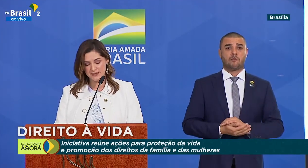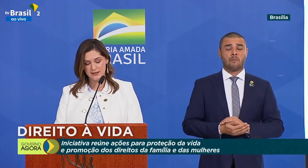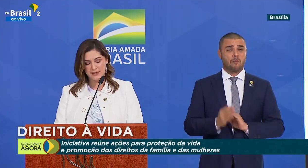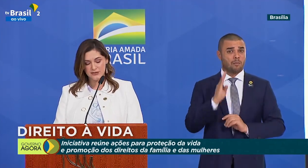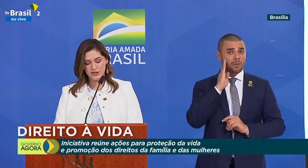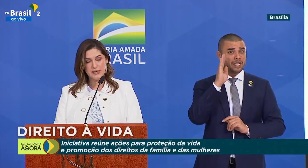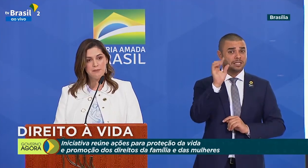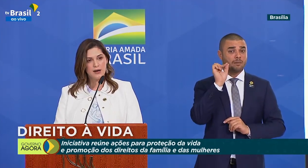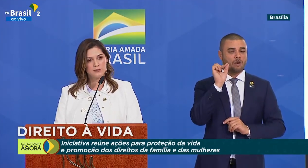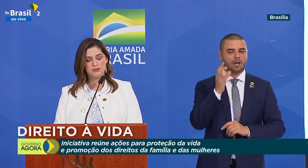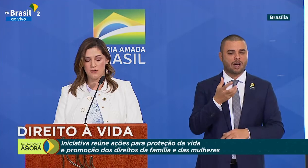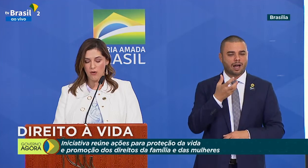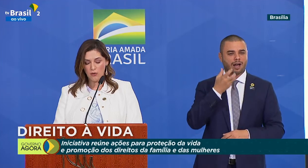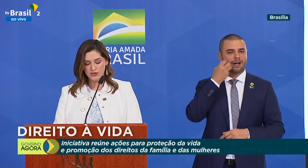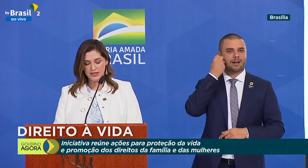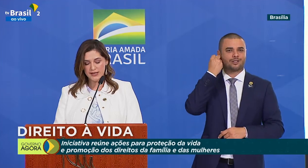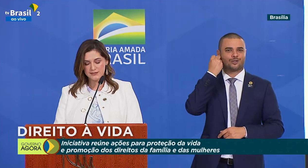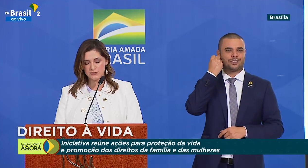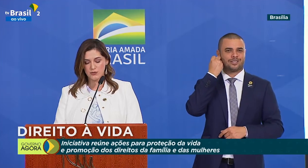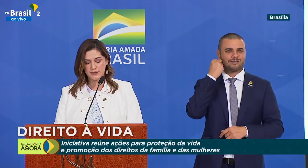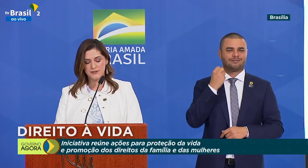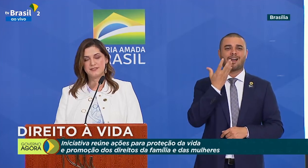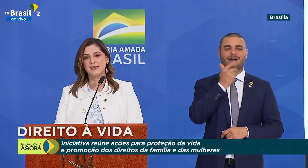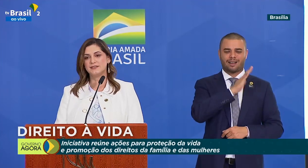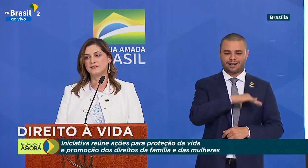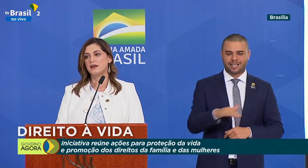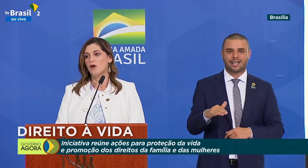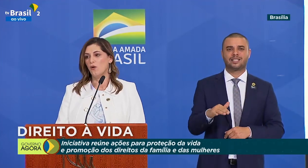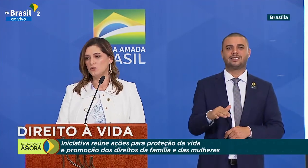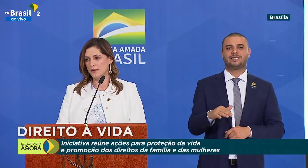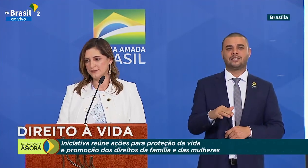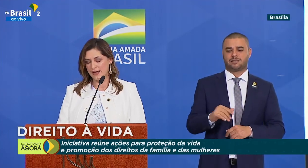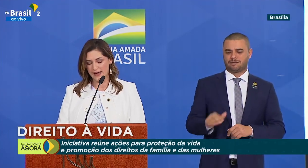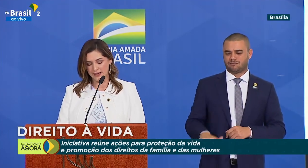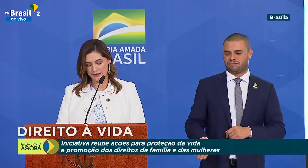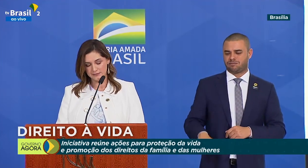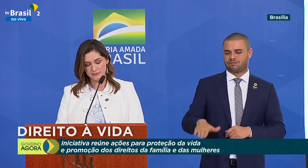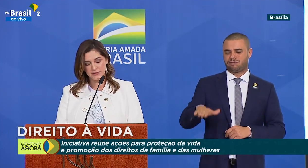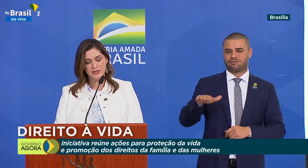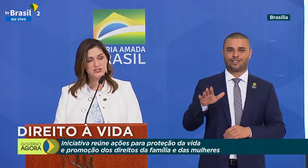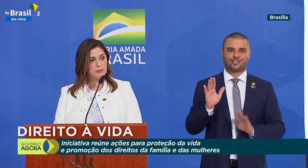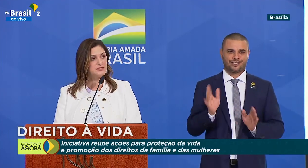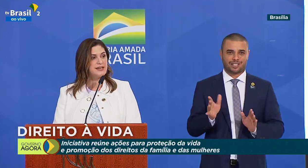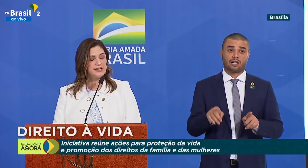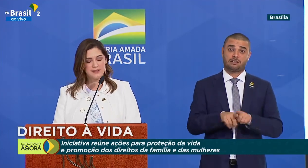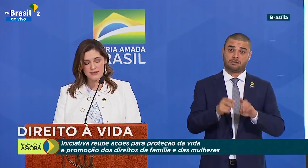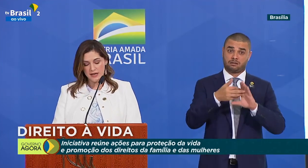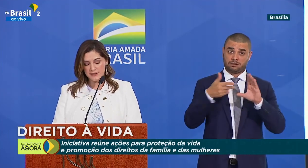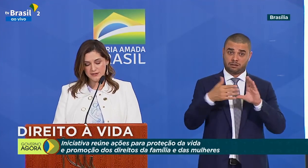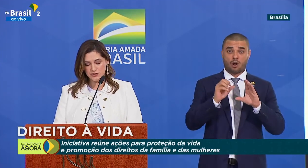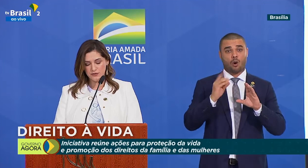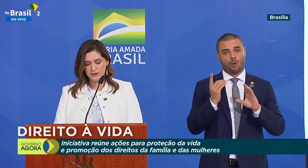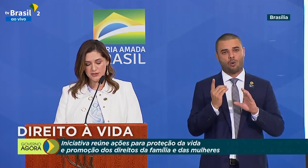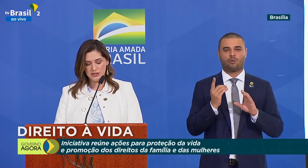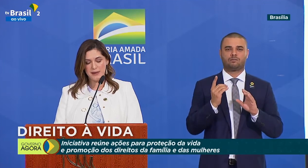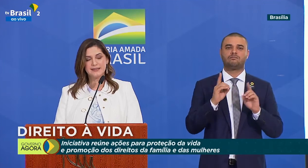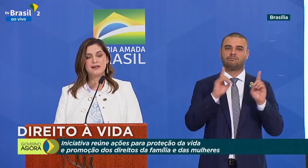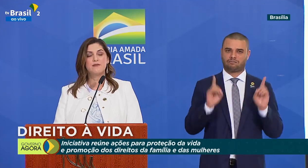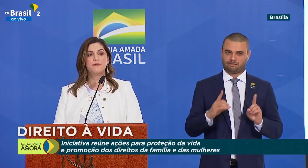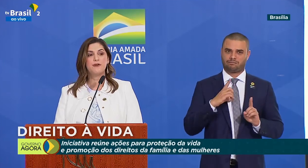tardia de irmãos ou de crianças com deficiência ou Doença Rara estamos ainda